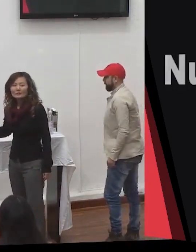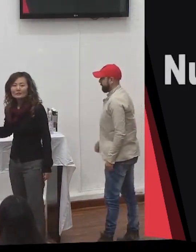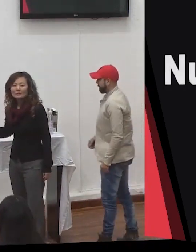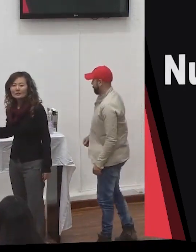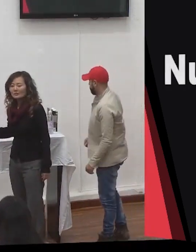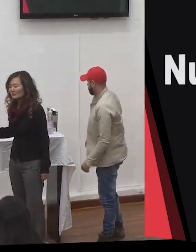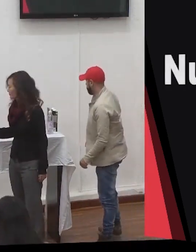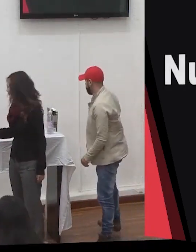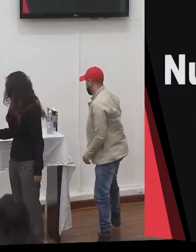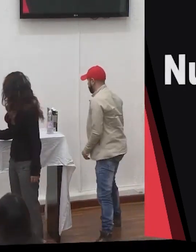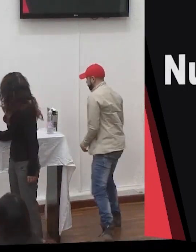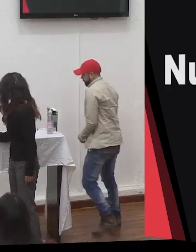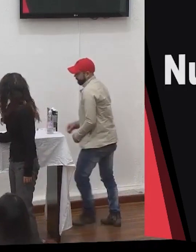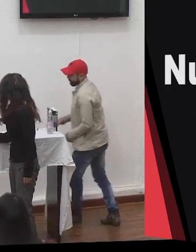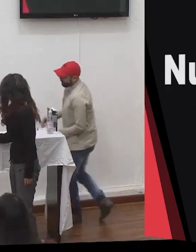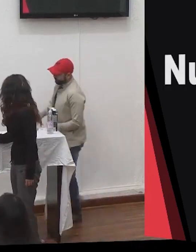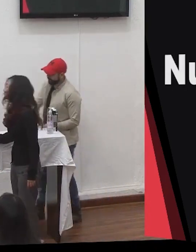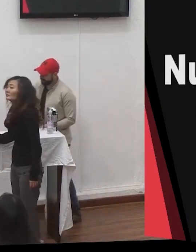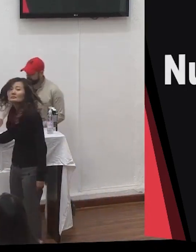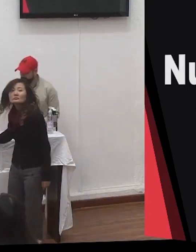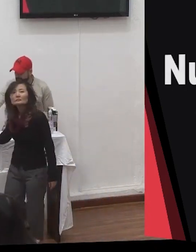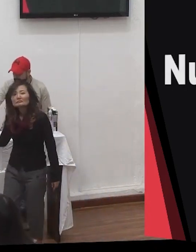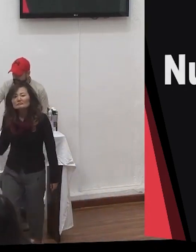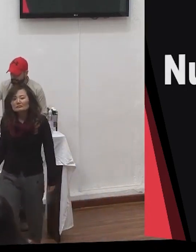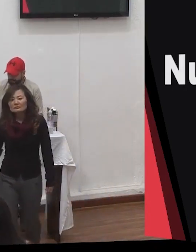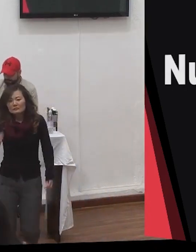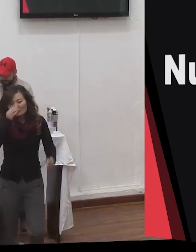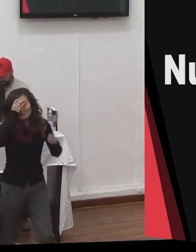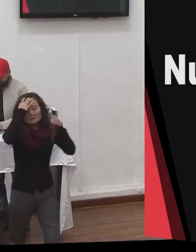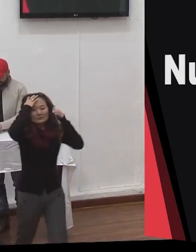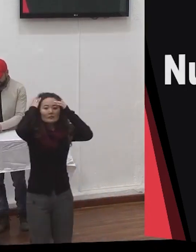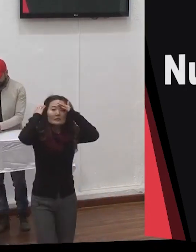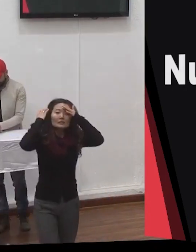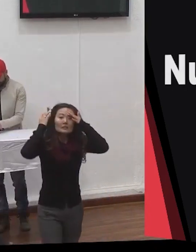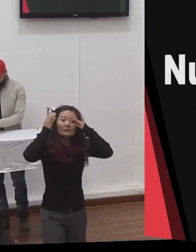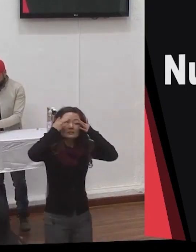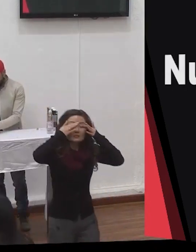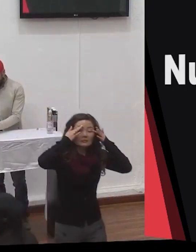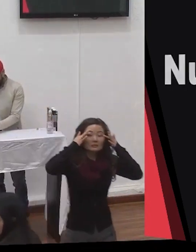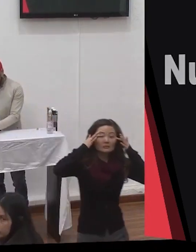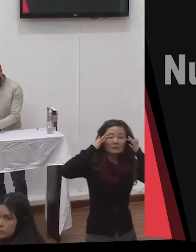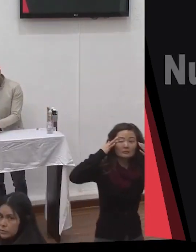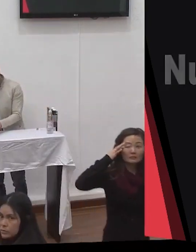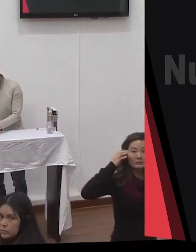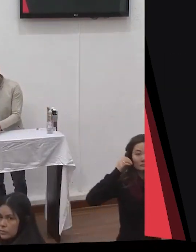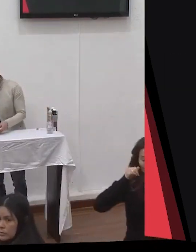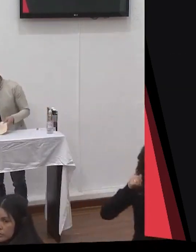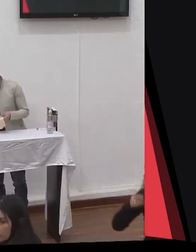Separaré de tu gran amor.